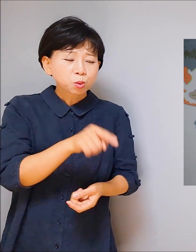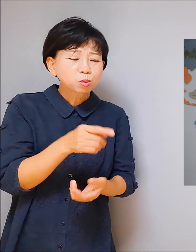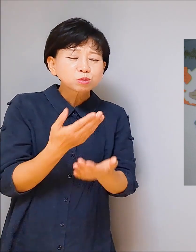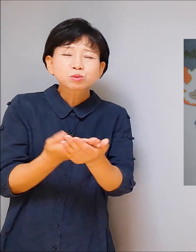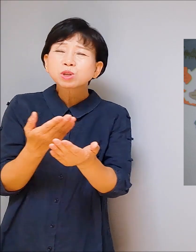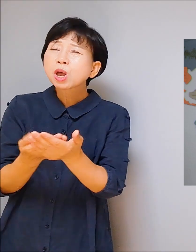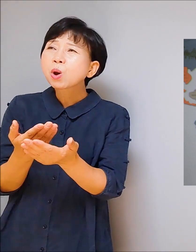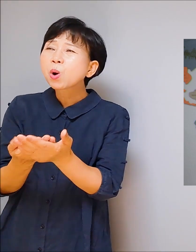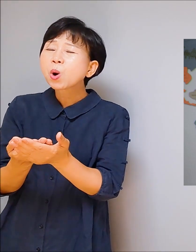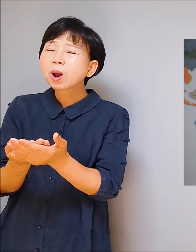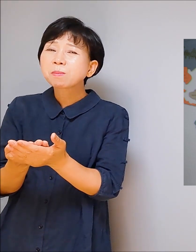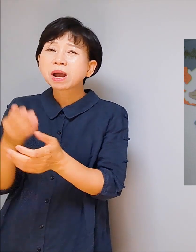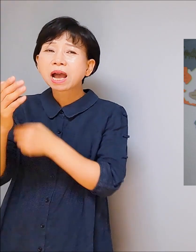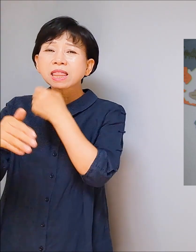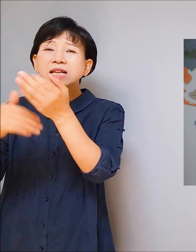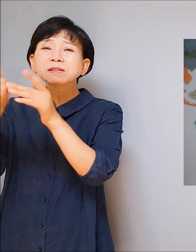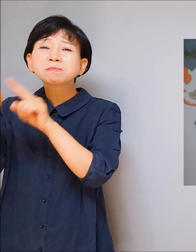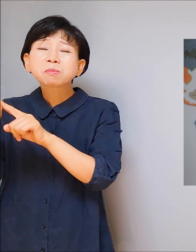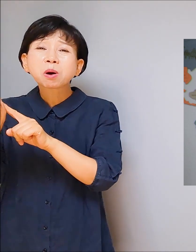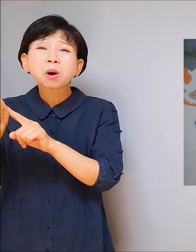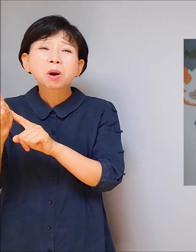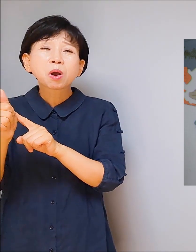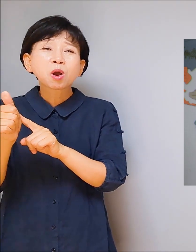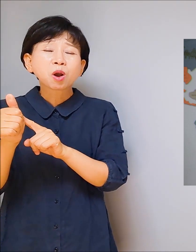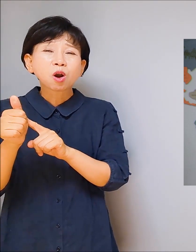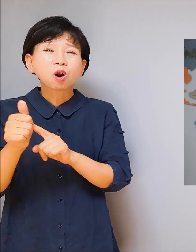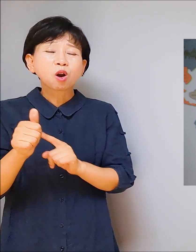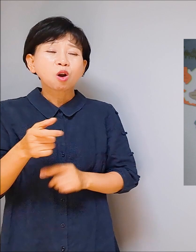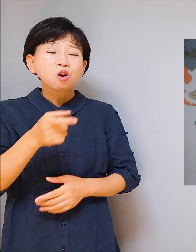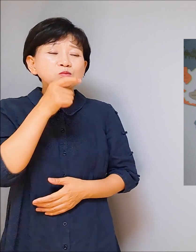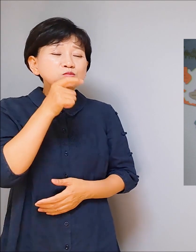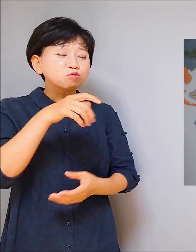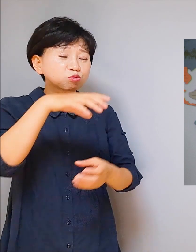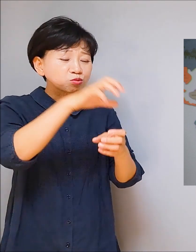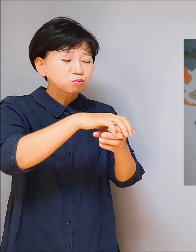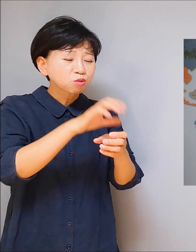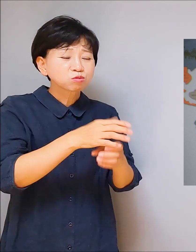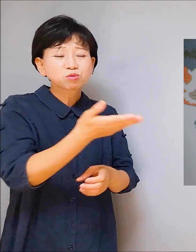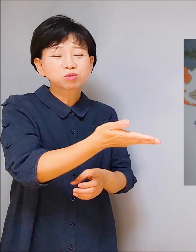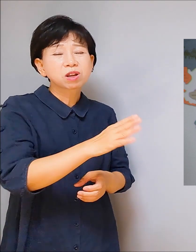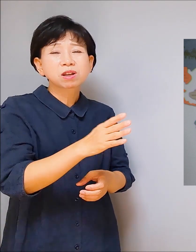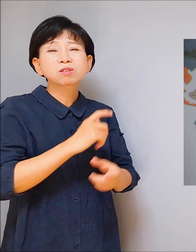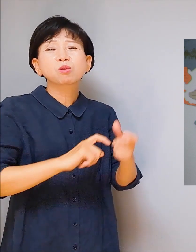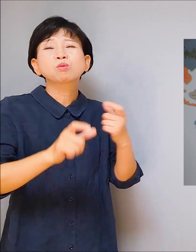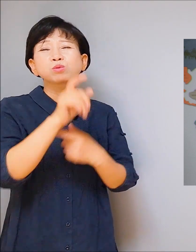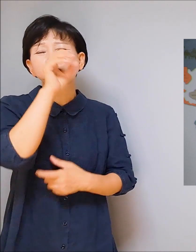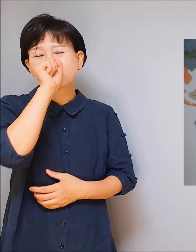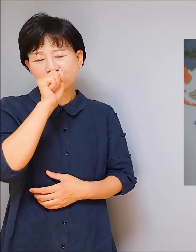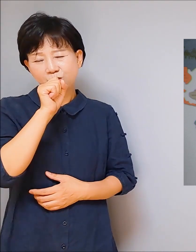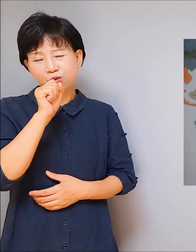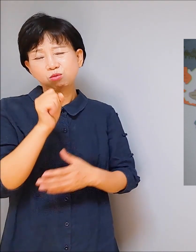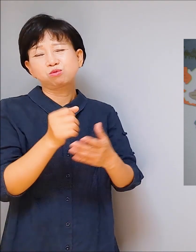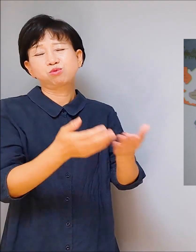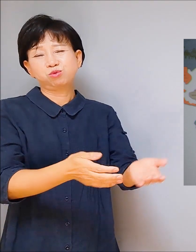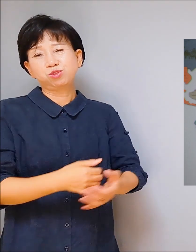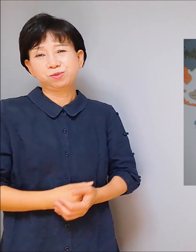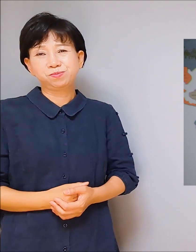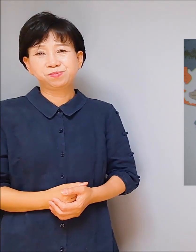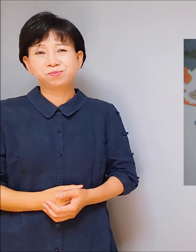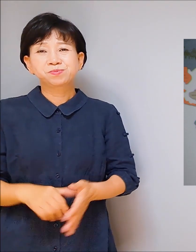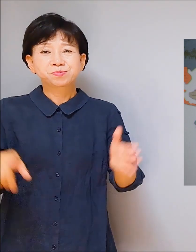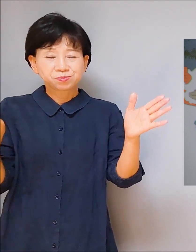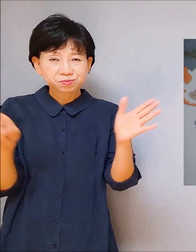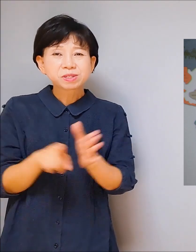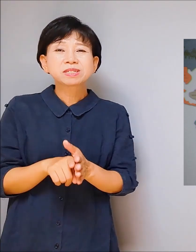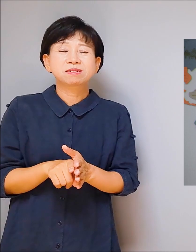있지만 하나님은 이 물뚜껑이 아니고 더 좋은 거 주실 계획이 있는 거예요. 여러분, 그걸